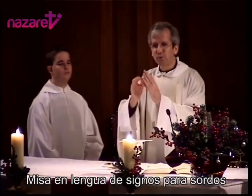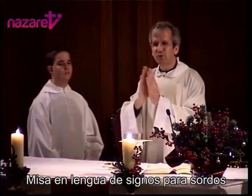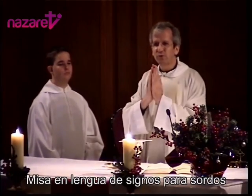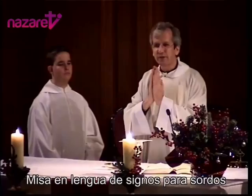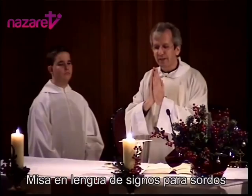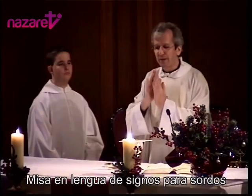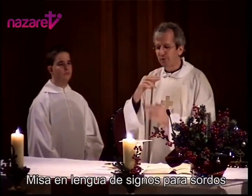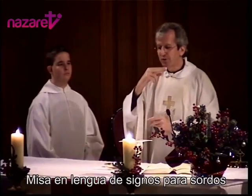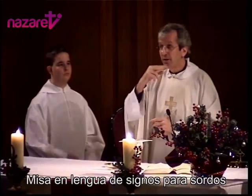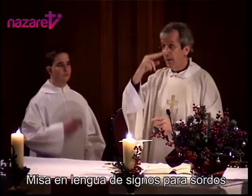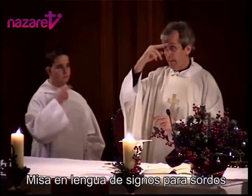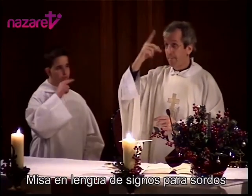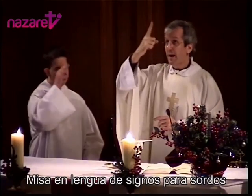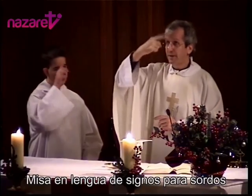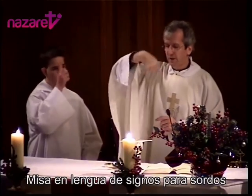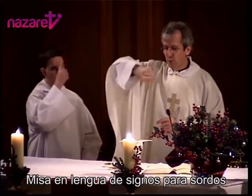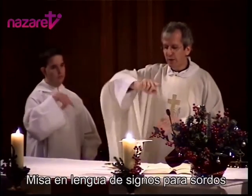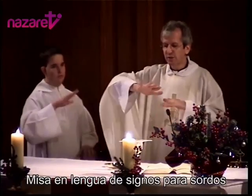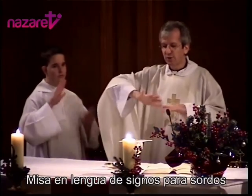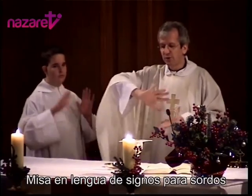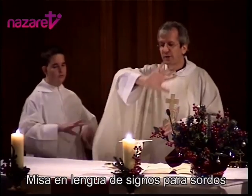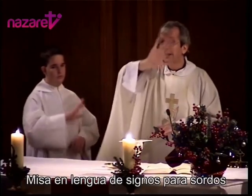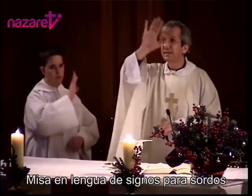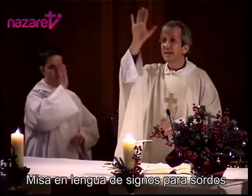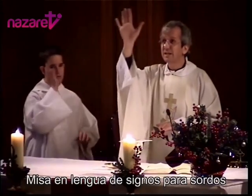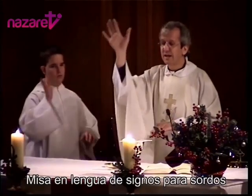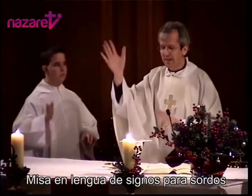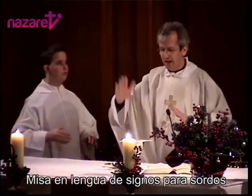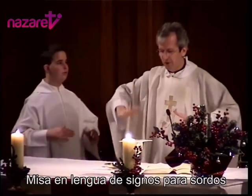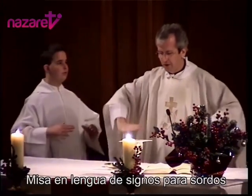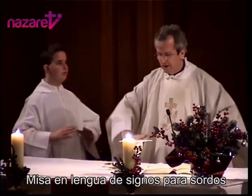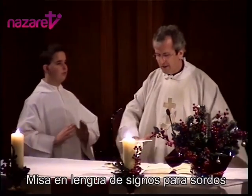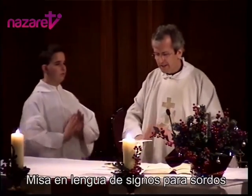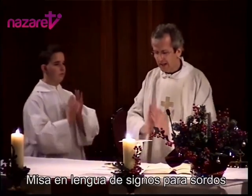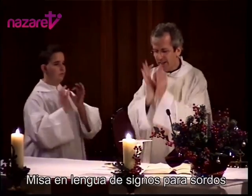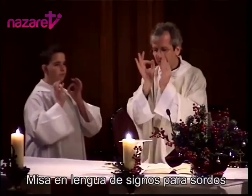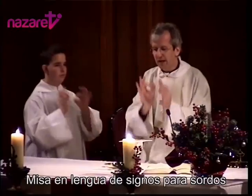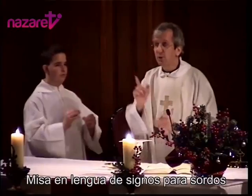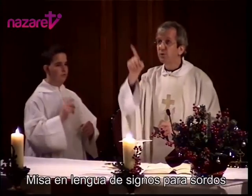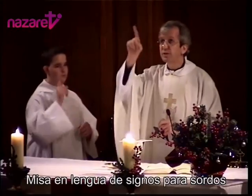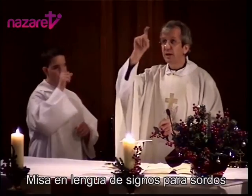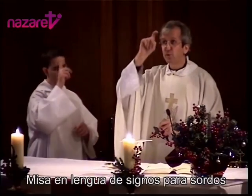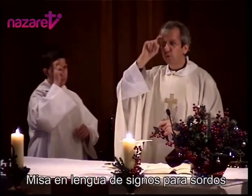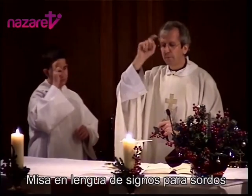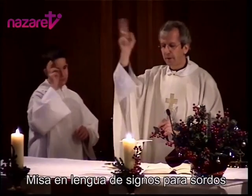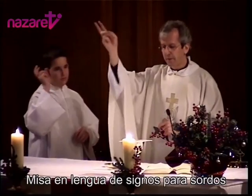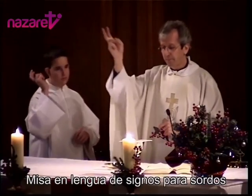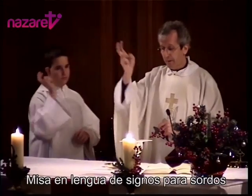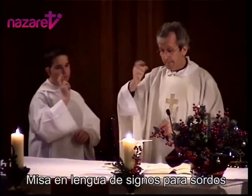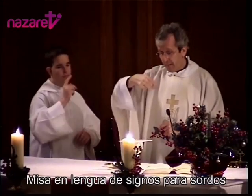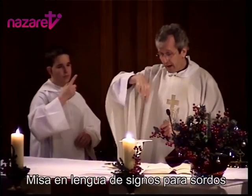Todos juntos rezamos, «Padre nuestro que estás en el cielo, santificado sea tu